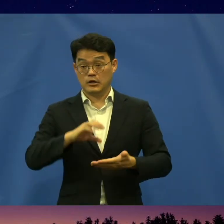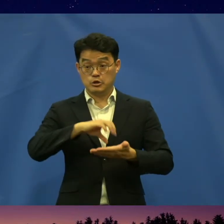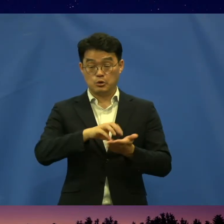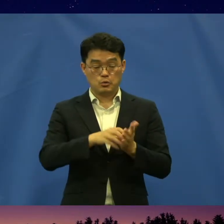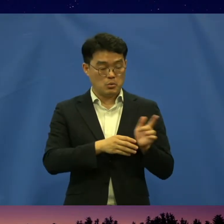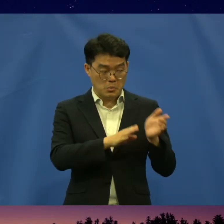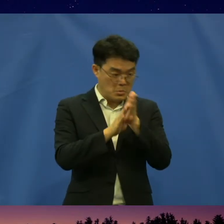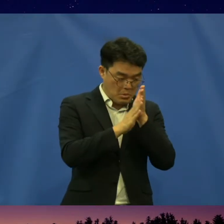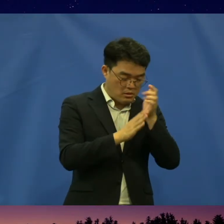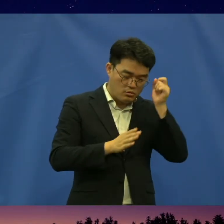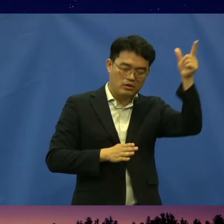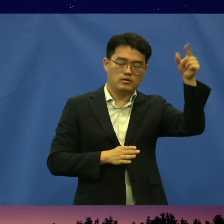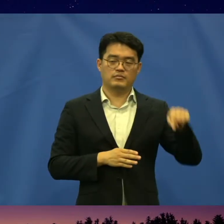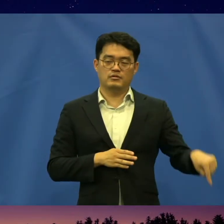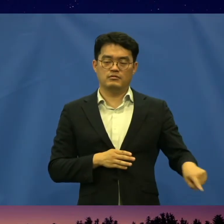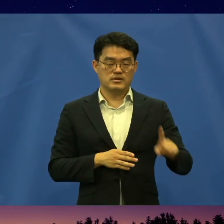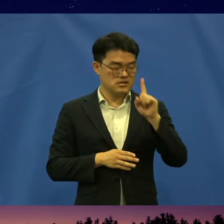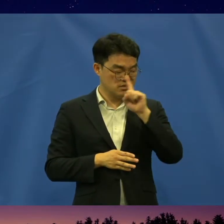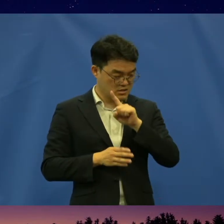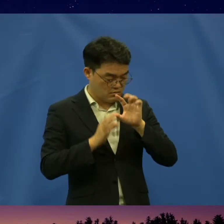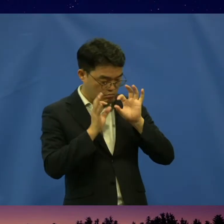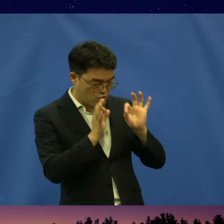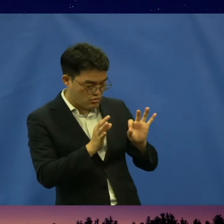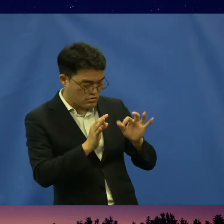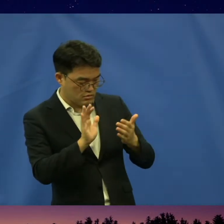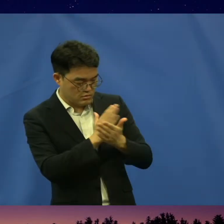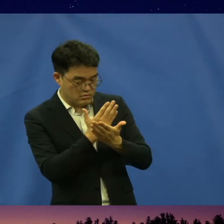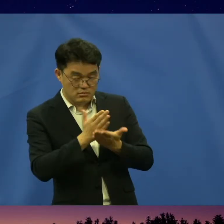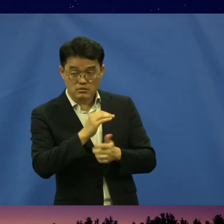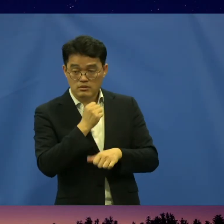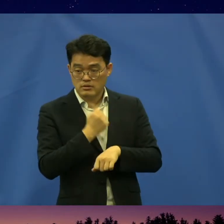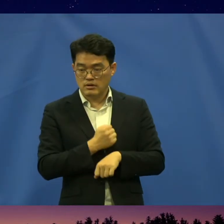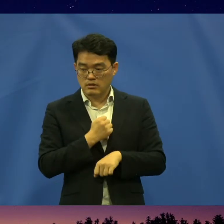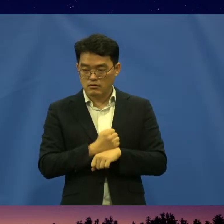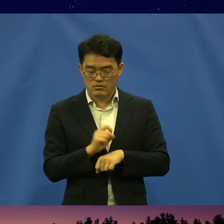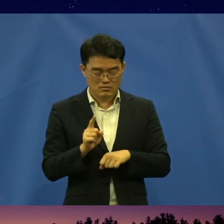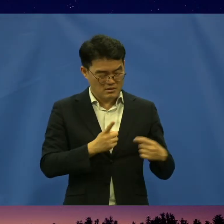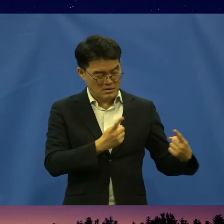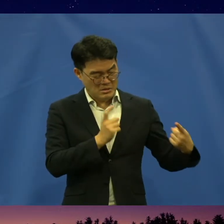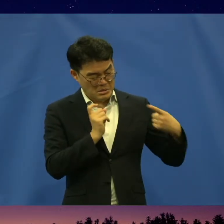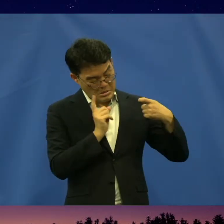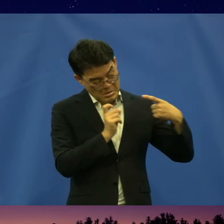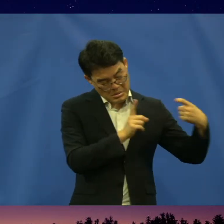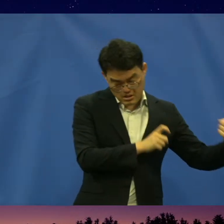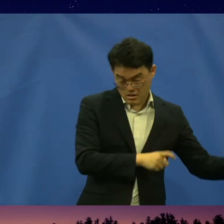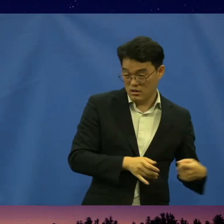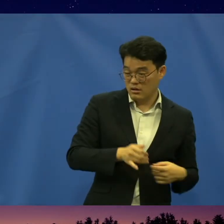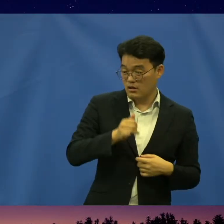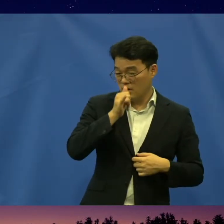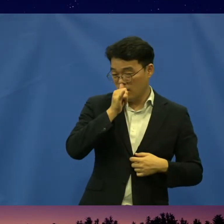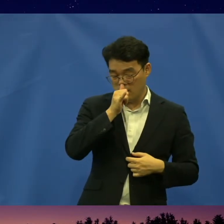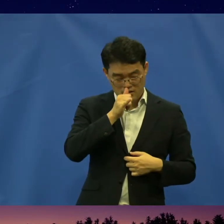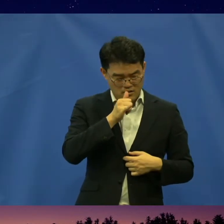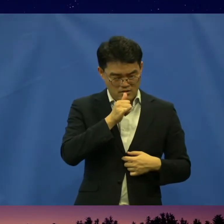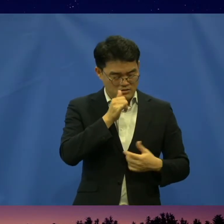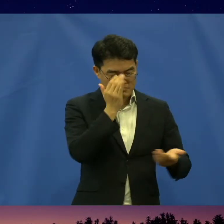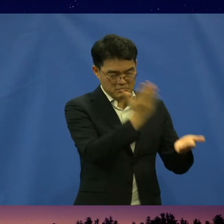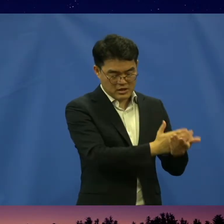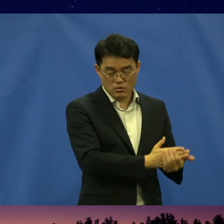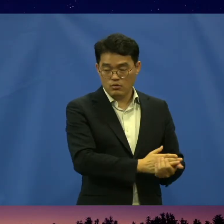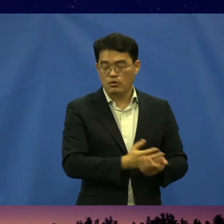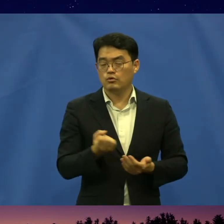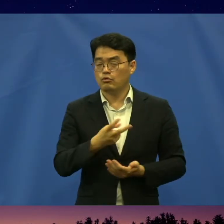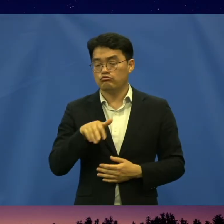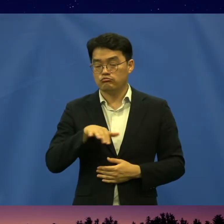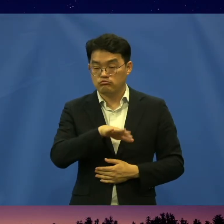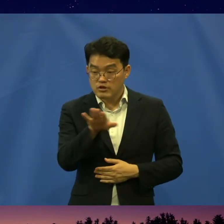그래서 우리는 악한 것에 대한 분별력을 가져야 합니다. 자칫하면 감과 미혹에 휘말리기 쉽습니다. 그래서 비둘기같이 순결해야 하고 동시에